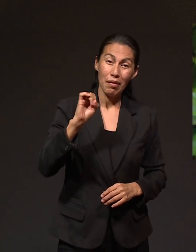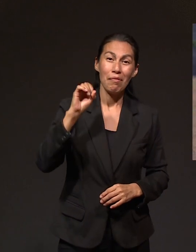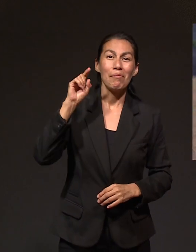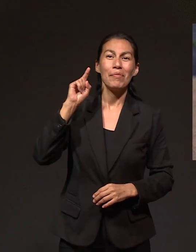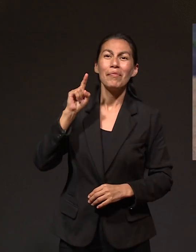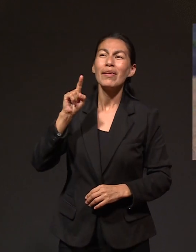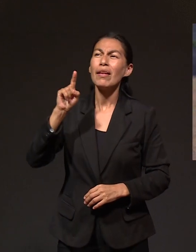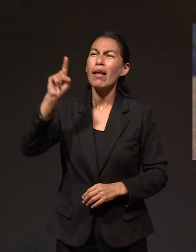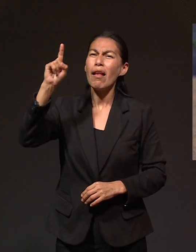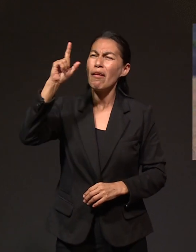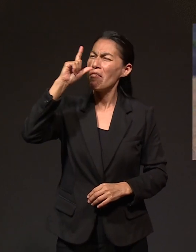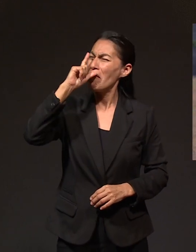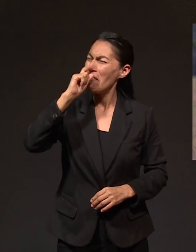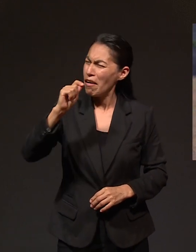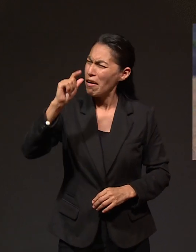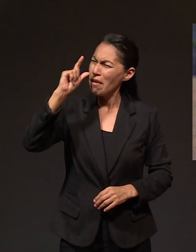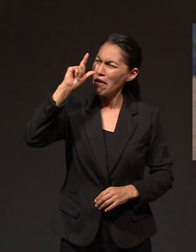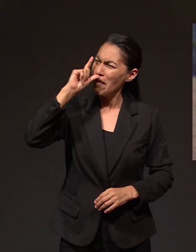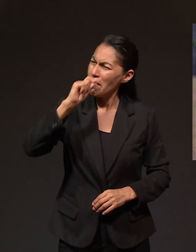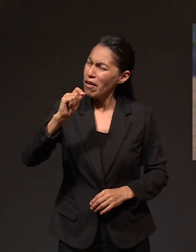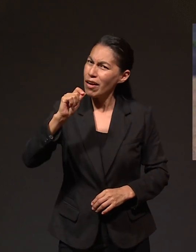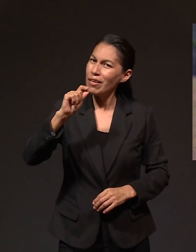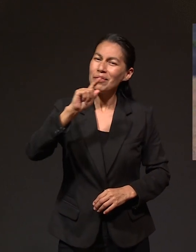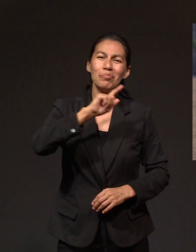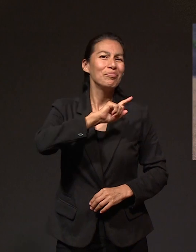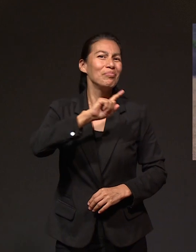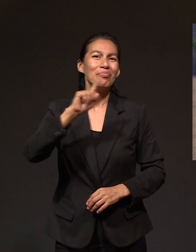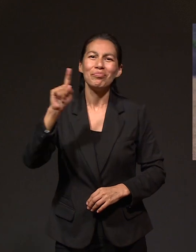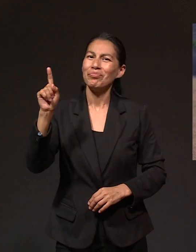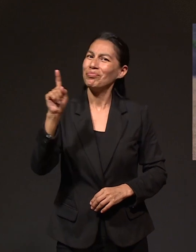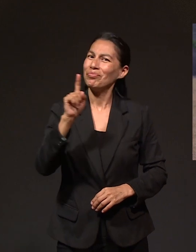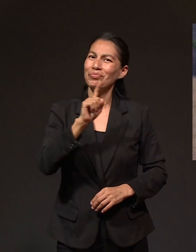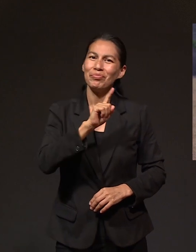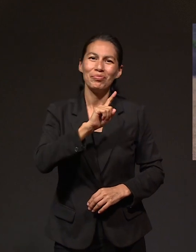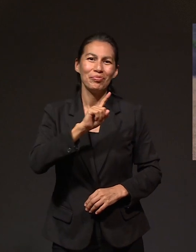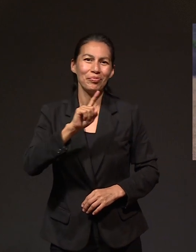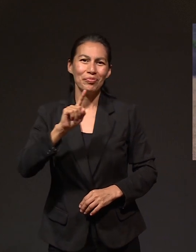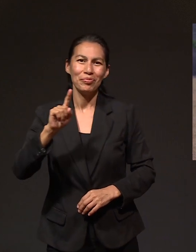puede y nunca fallará.